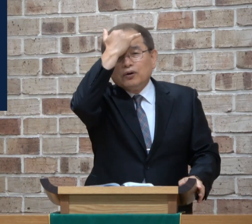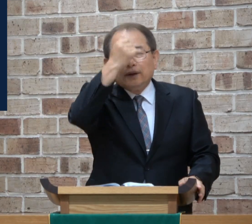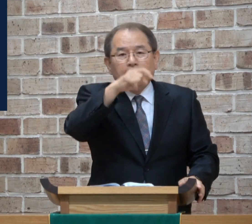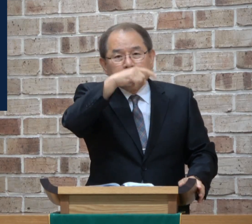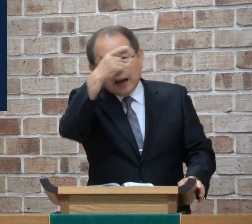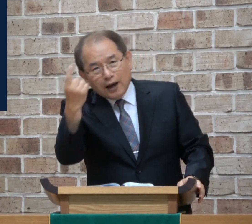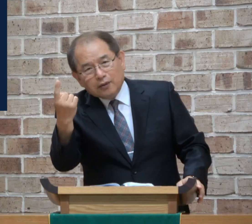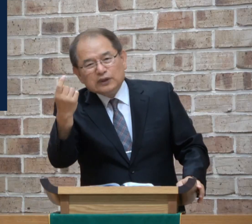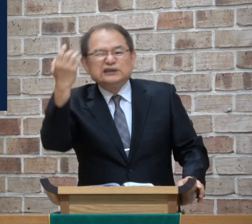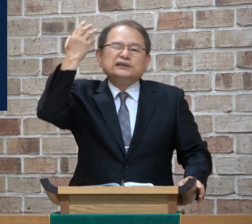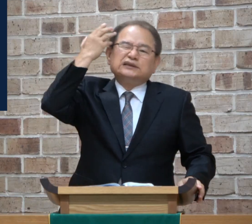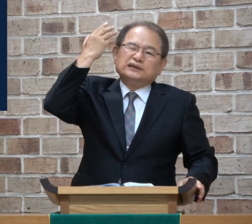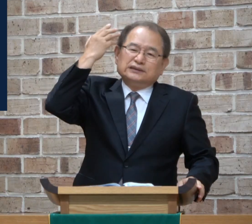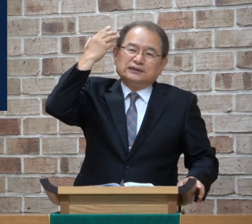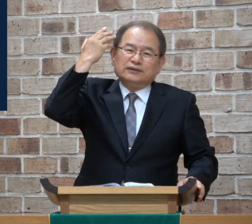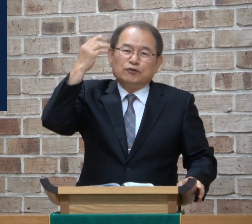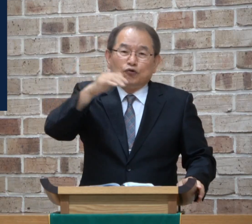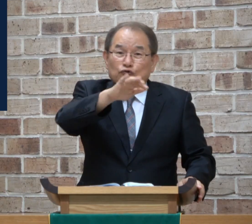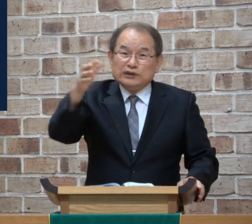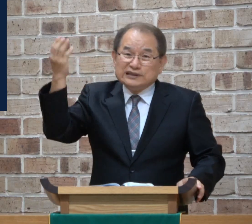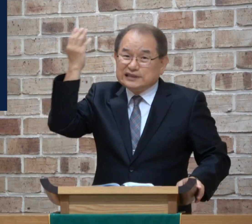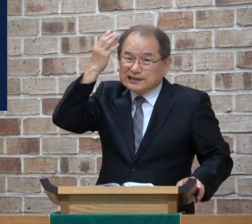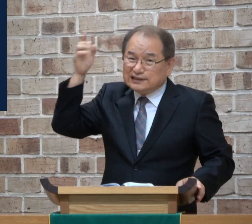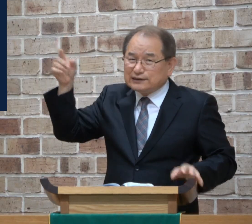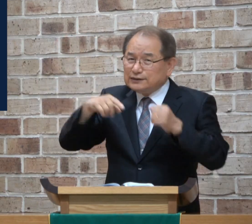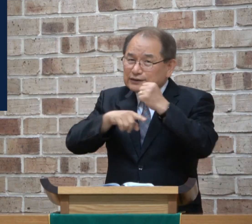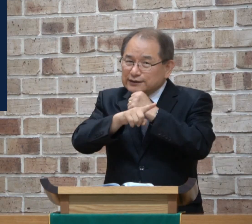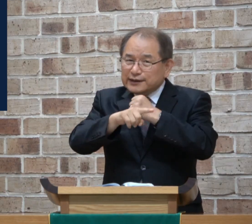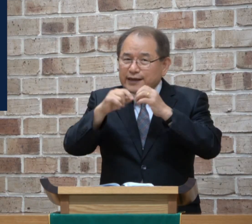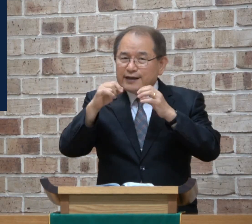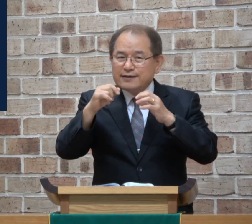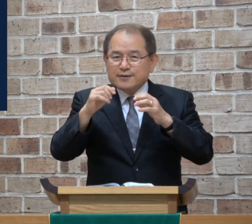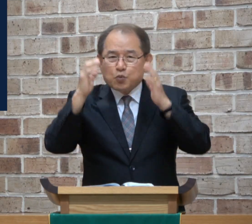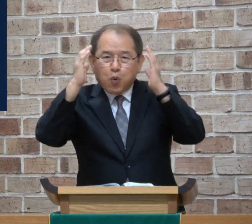믿음이 있습니다. 덕이 있습니다. 지식이 있습니다. 절제가 있습니다.